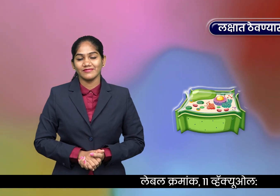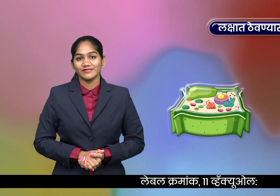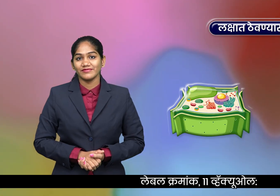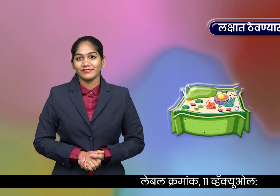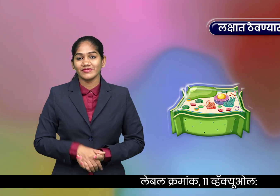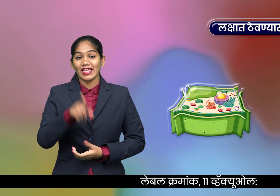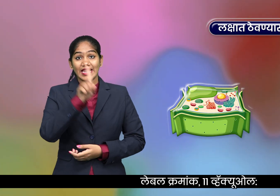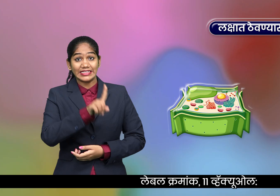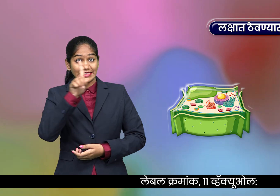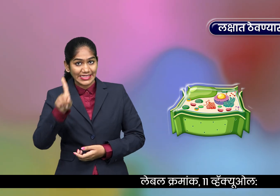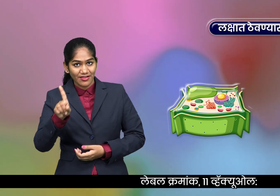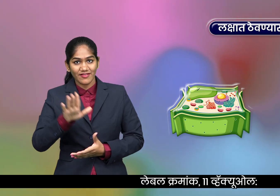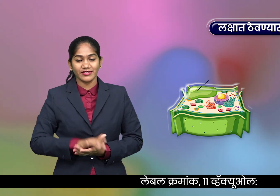लेबल क्रमांक 11, व्हॅक्यूल.